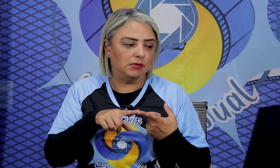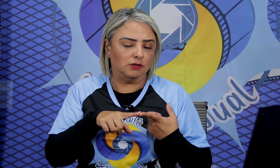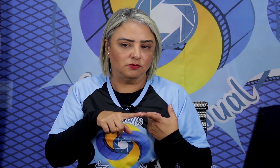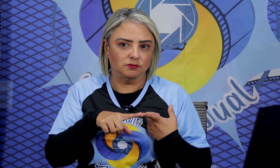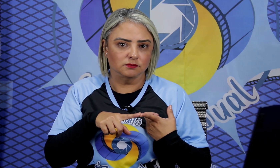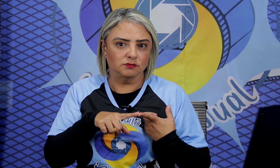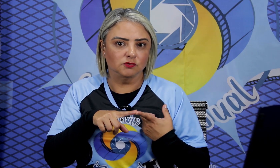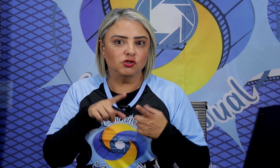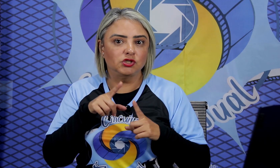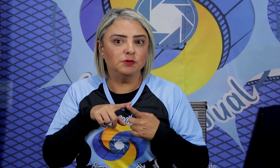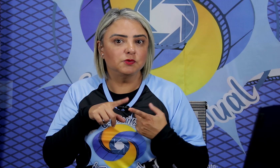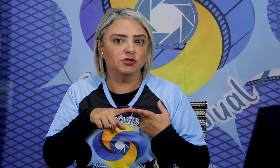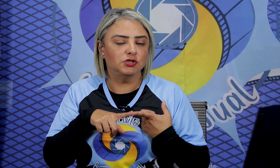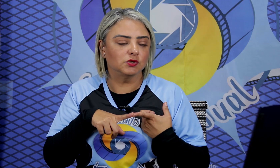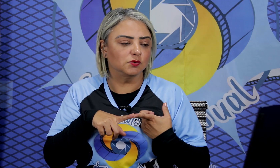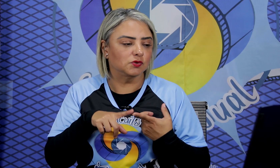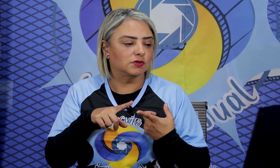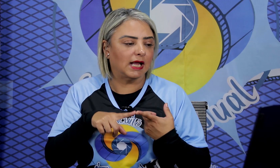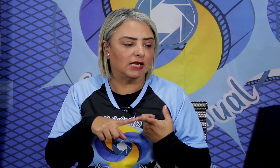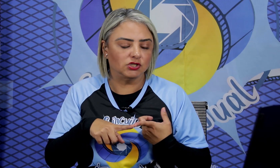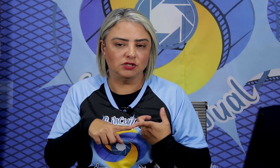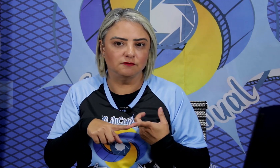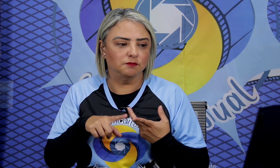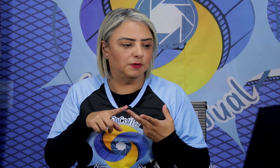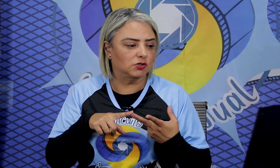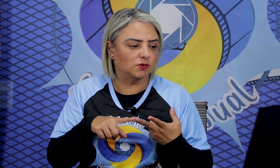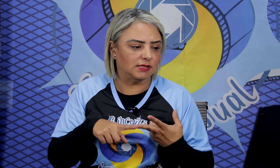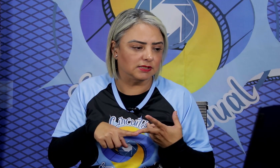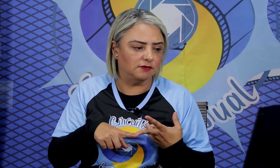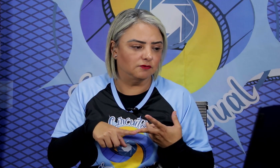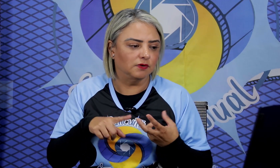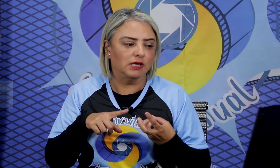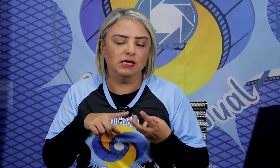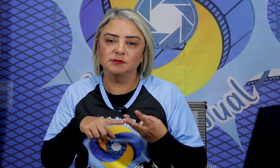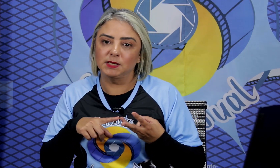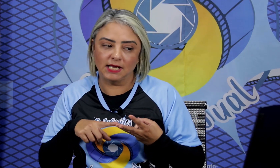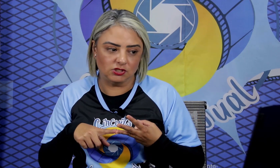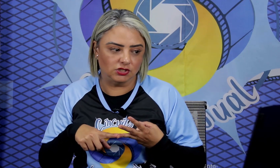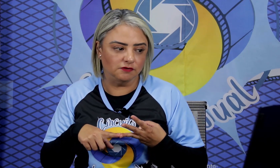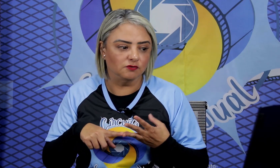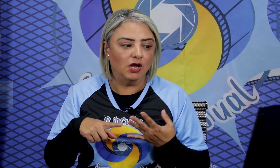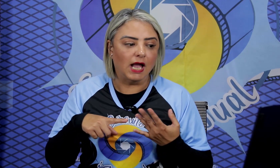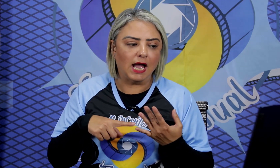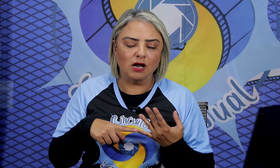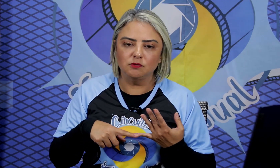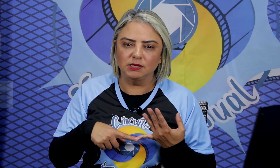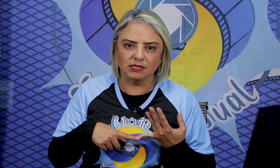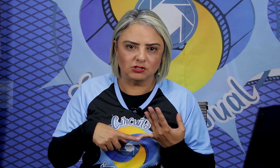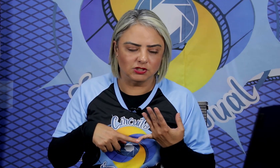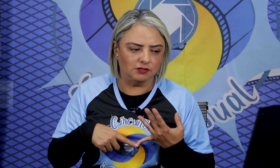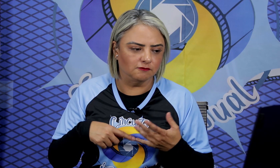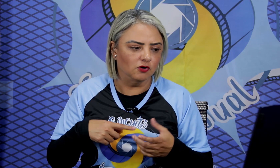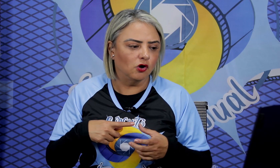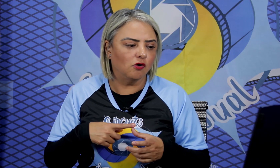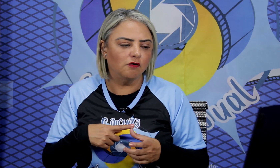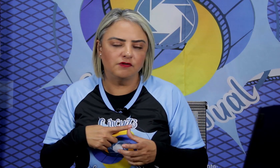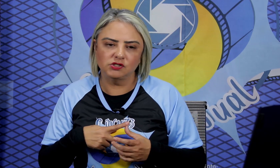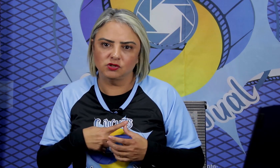gente tem que ter conhecimento dos tipos de discurso, narrativo, persuasivo, explicativo, argumentativo,